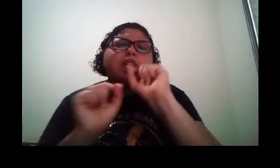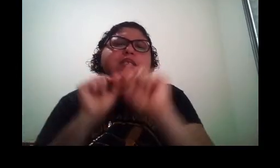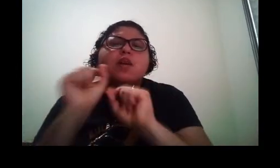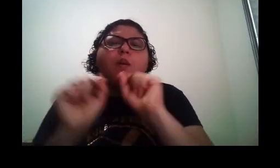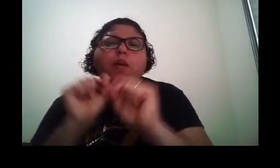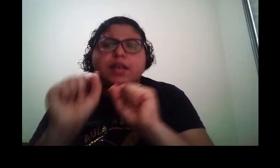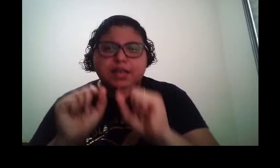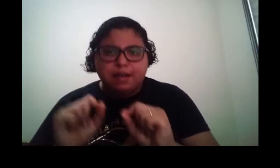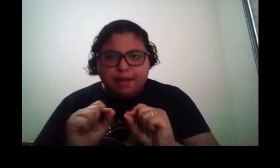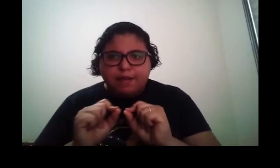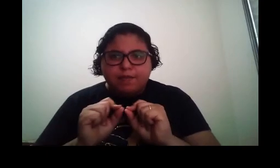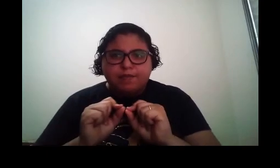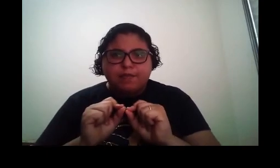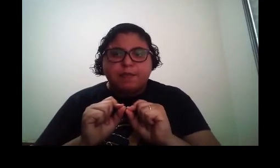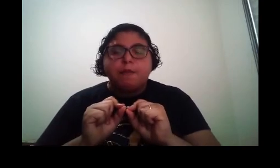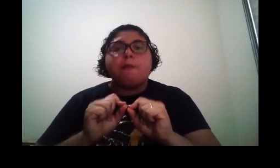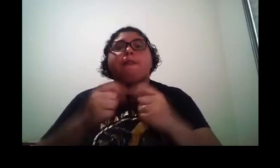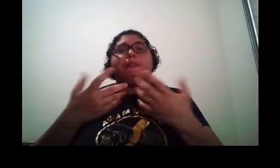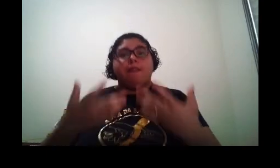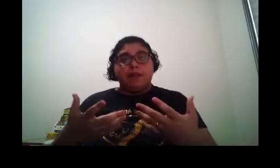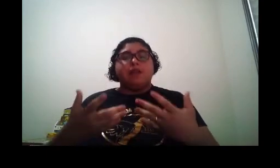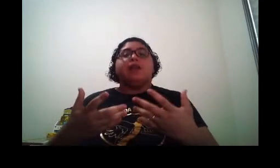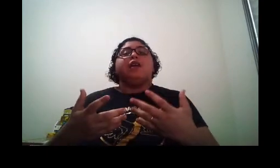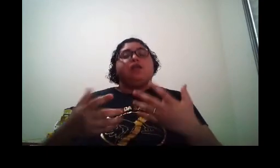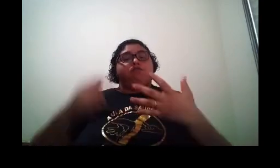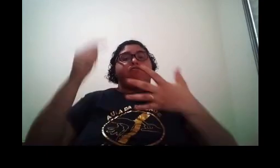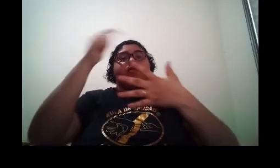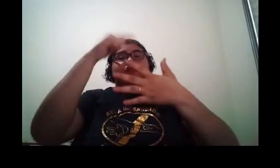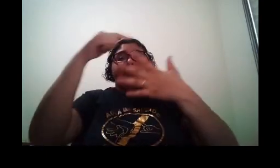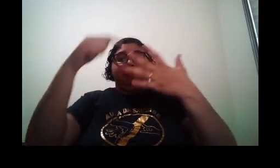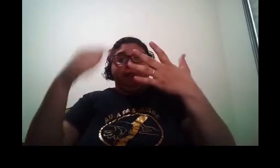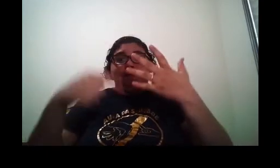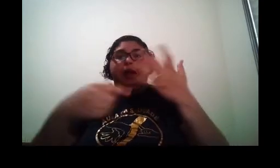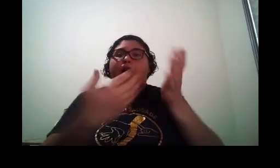aqui a respeito dele. A autora, a Karen, ela